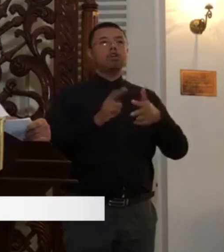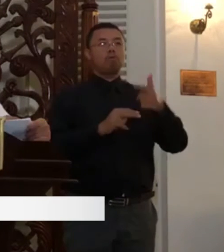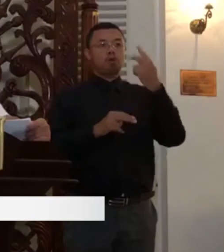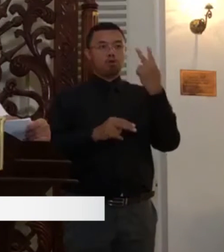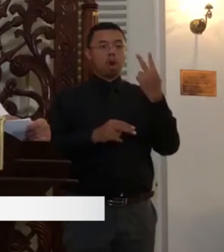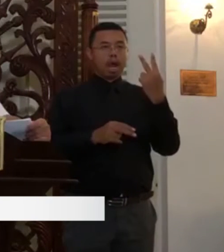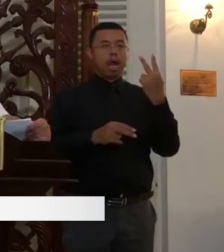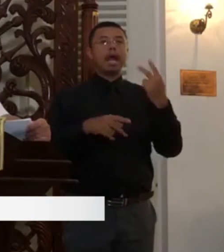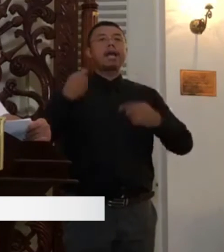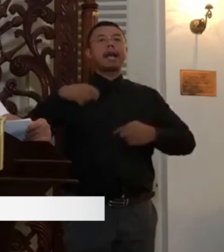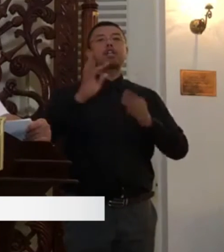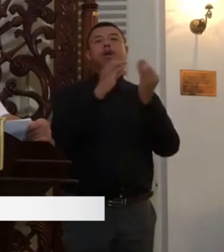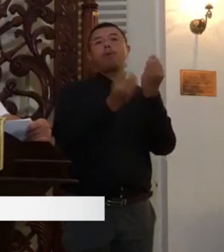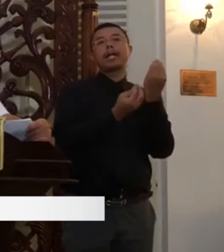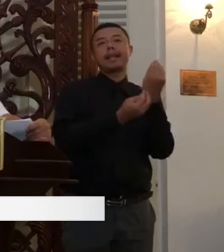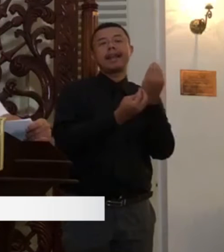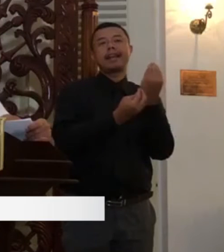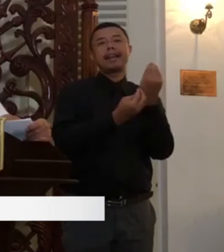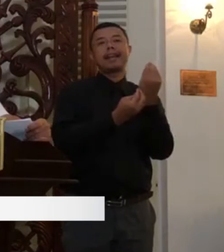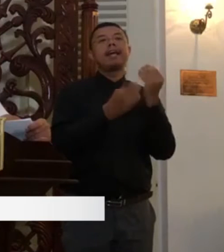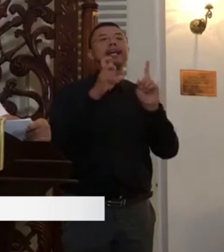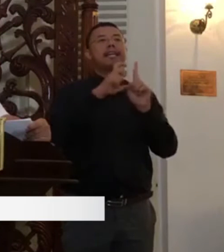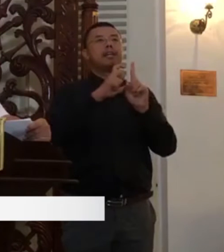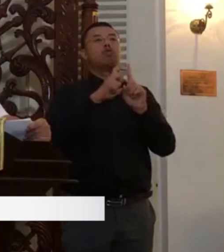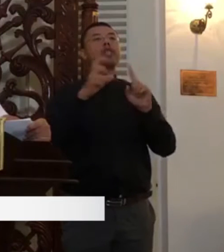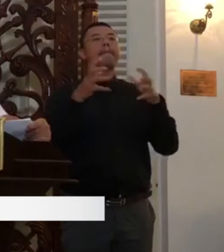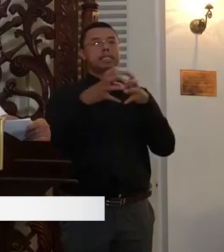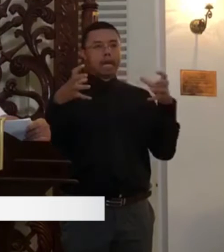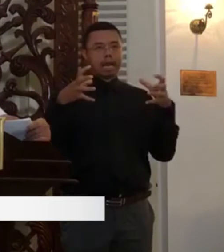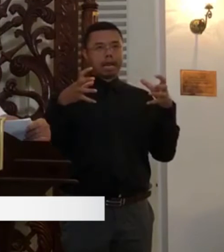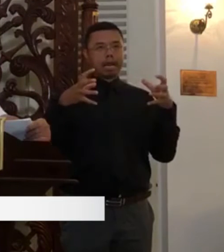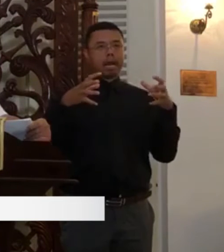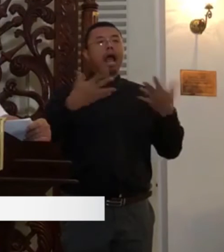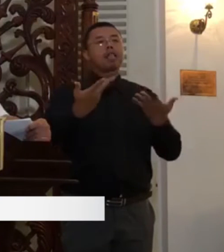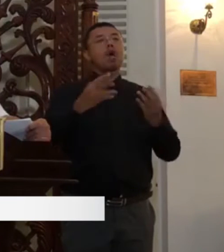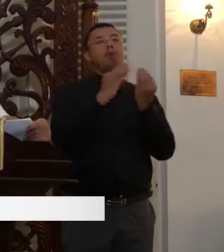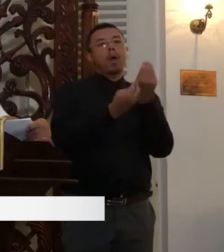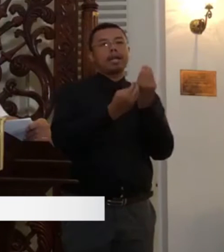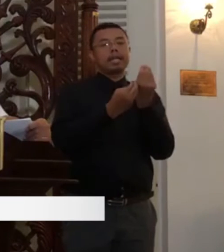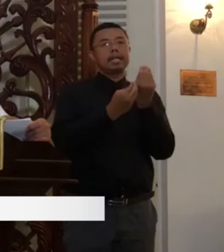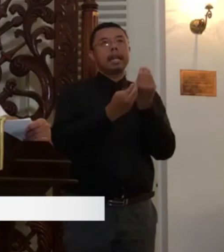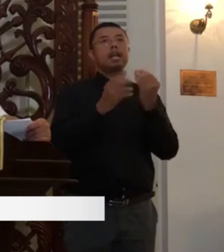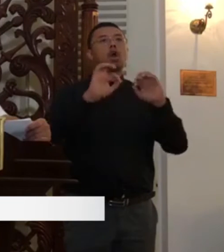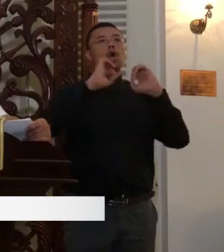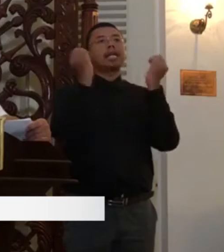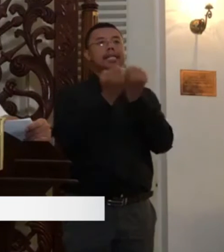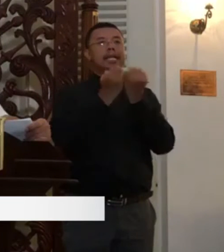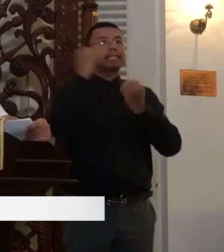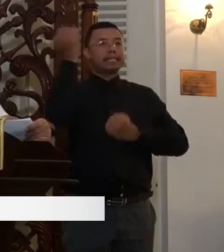adalah kantor perwakilan diplomatik dan organisasi